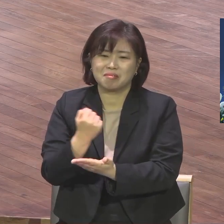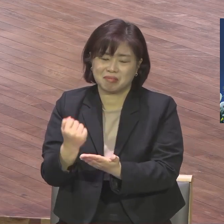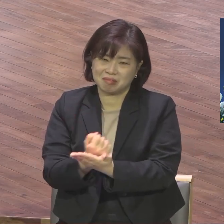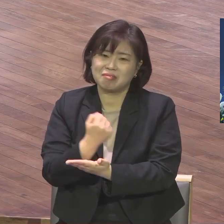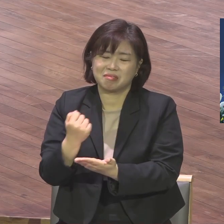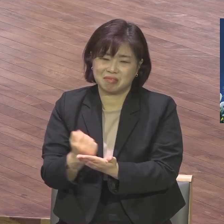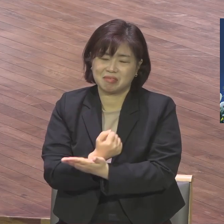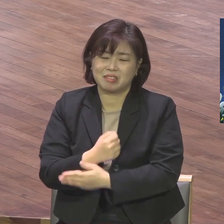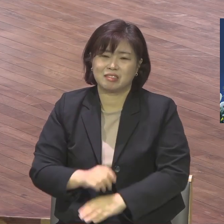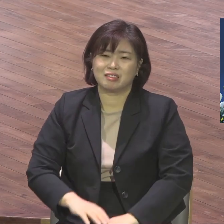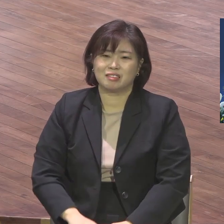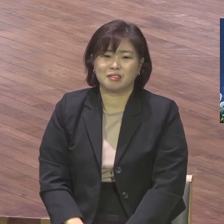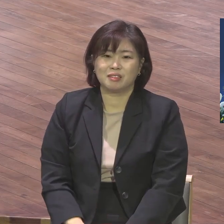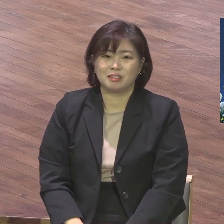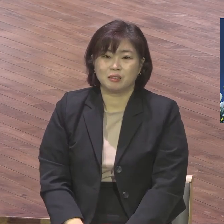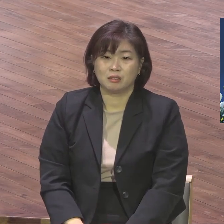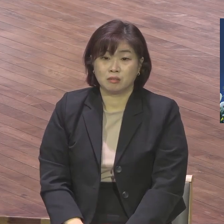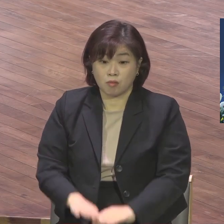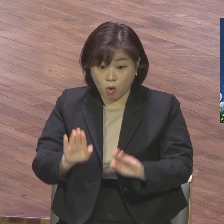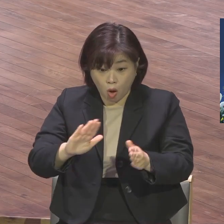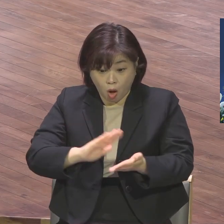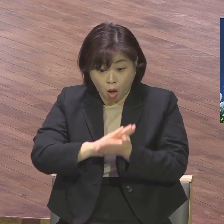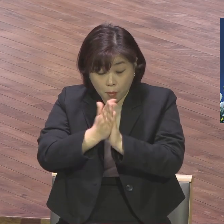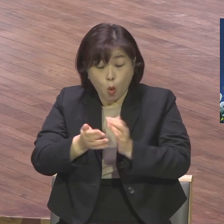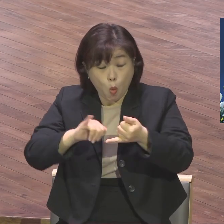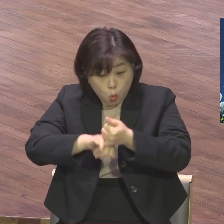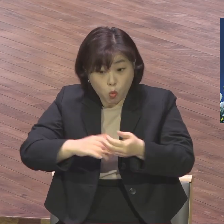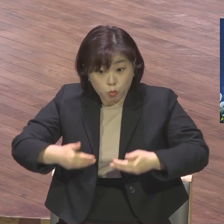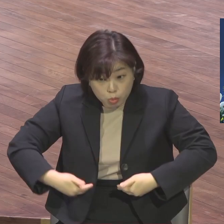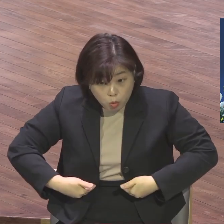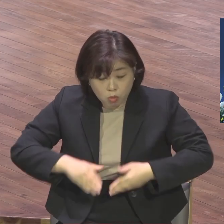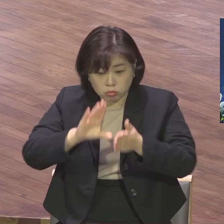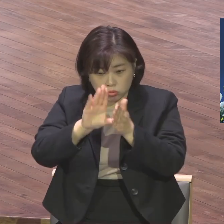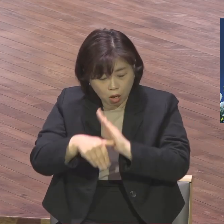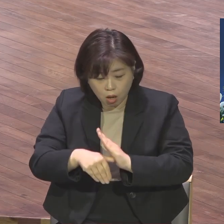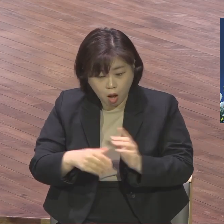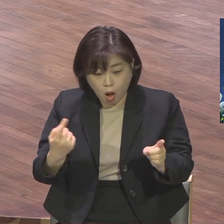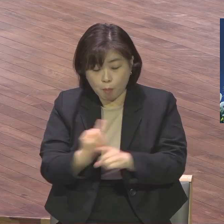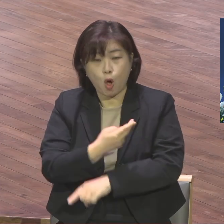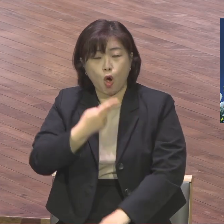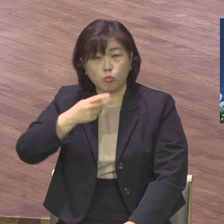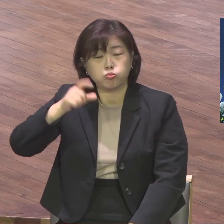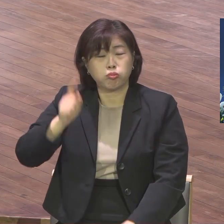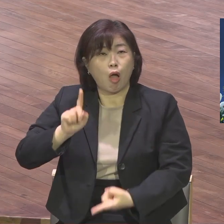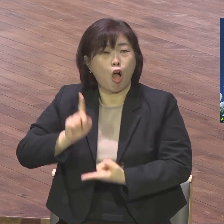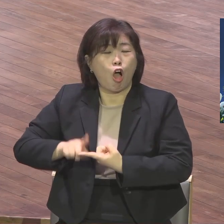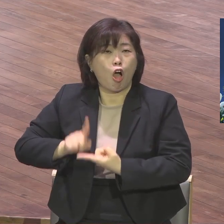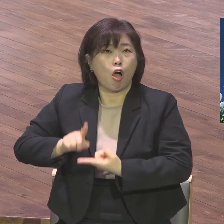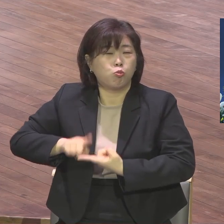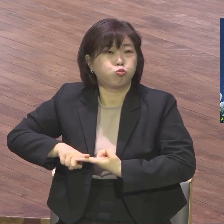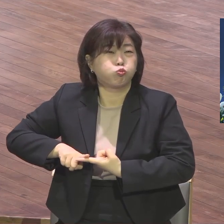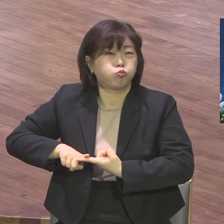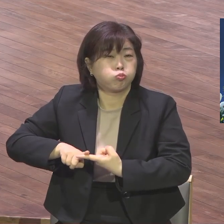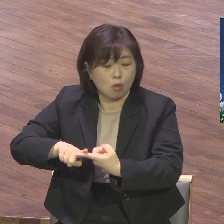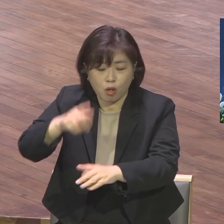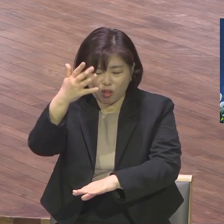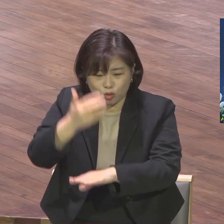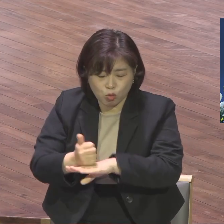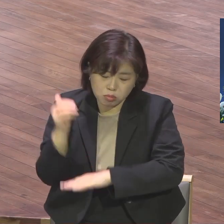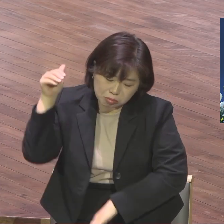변화해야 될 시간에요. 변화되지 못하면 그 자리에 머무르는 것이 아니라 퇴보하는 것입니다.